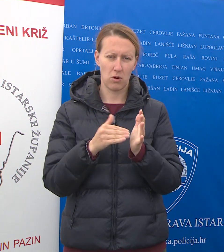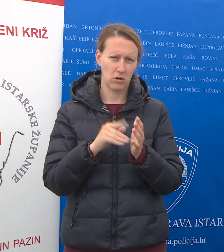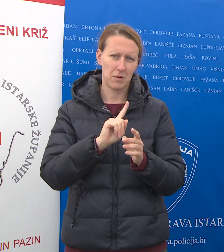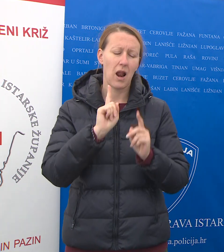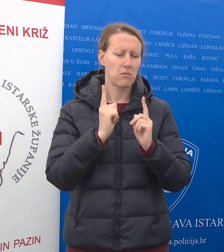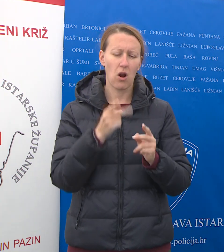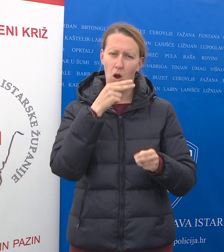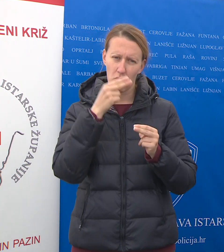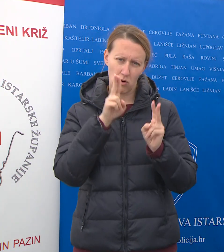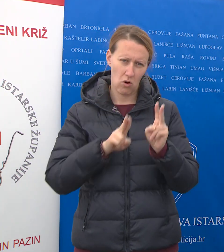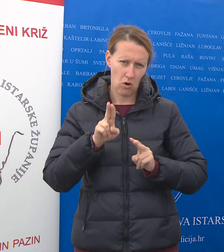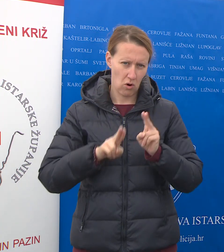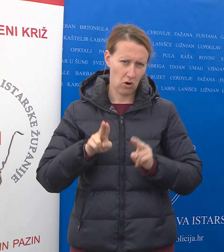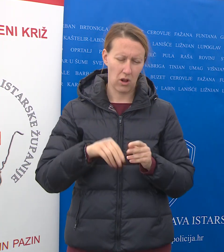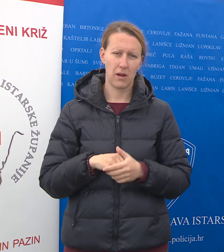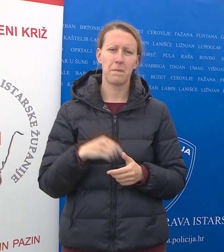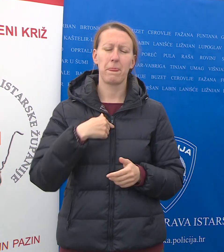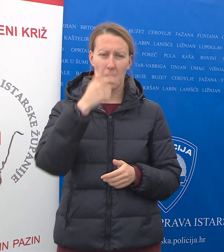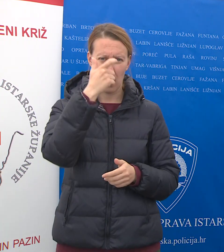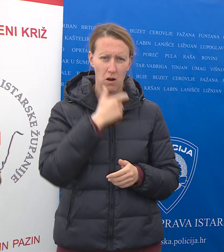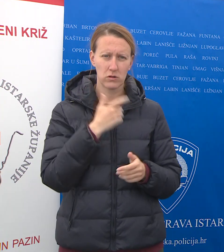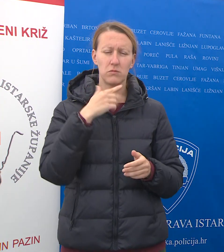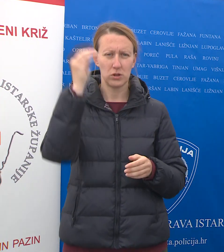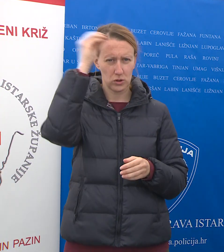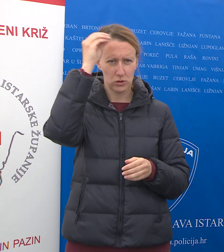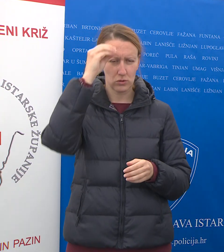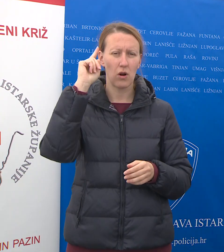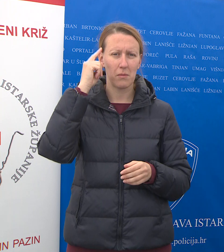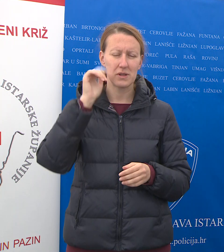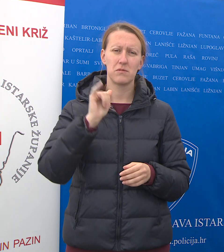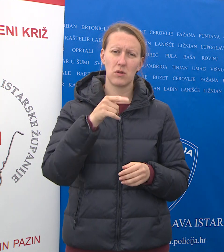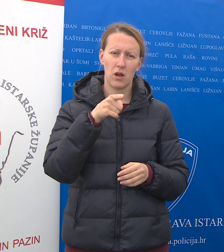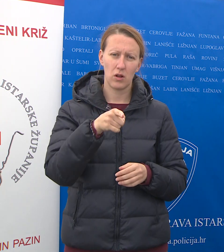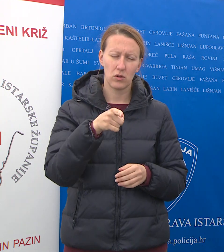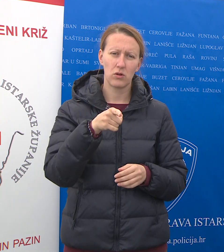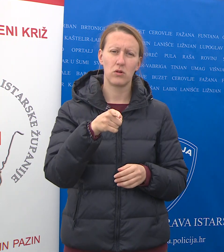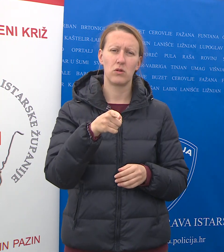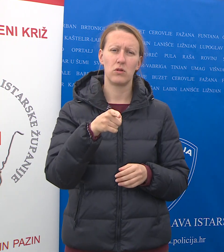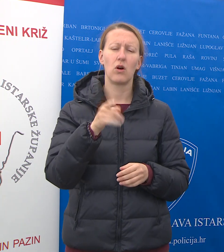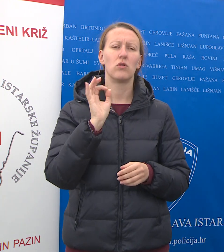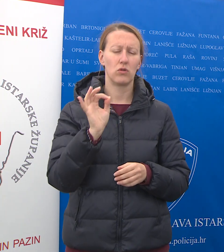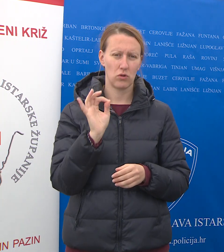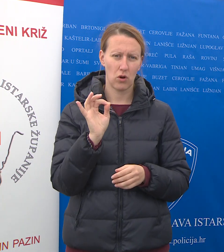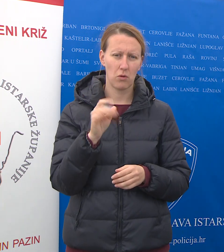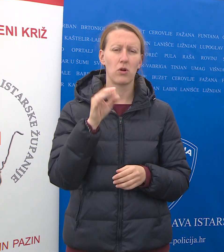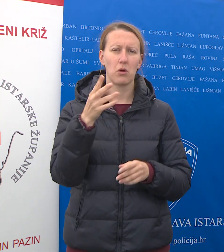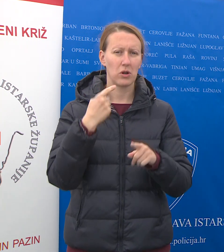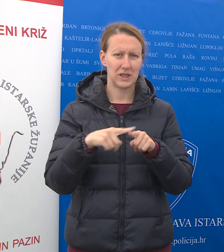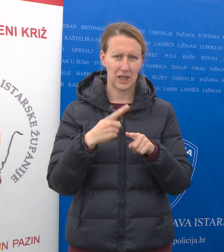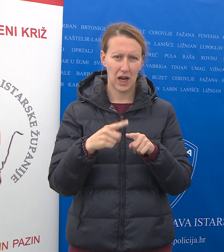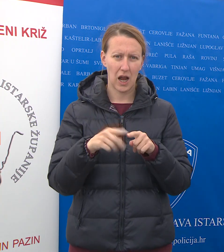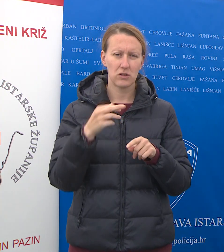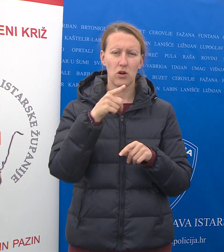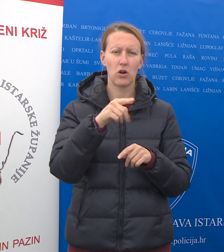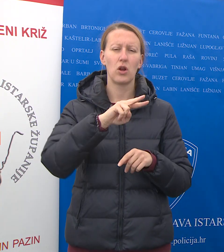potrebno. Ja osobno, a i struka, smatra da je to dobro. Dobro iz razloga,